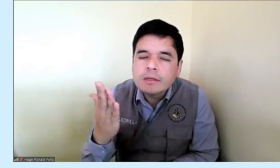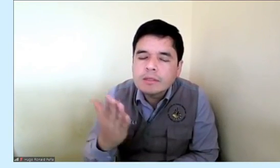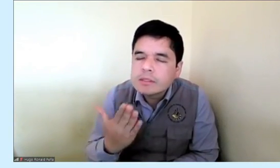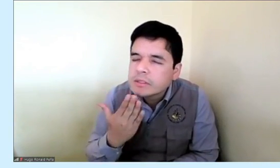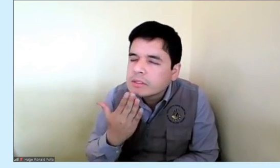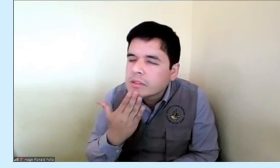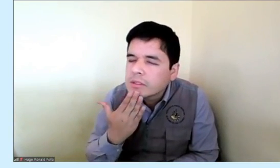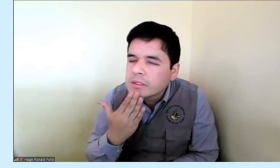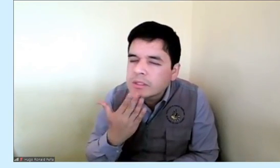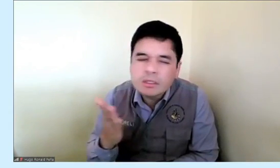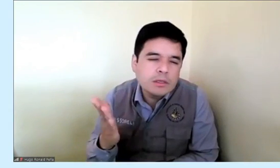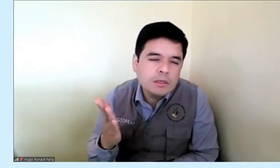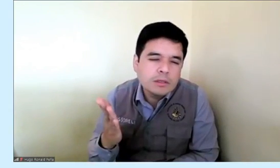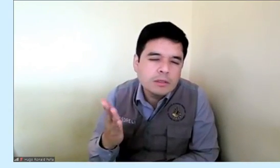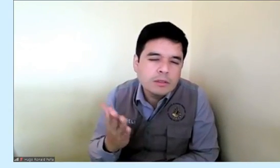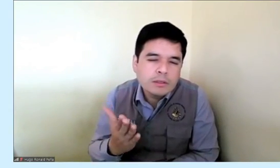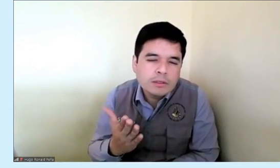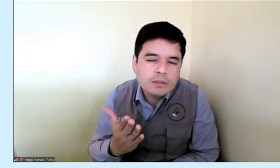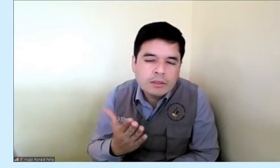¿Quién? ¿Quién?